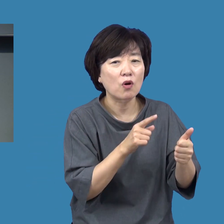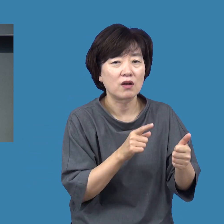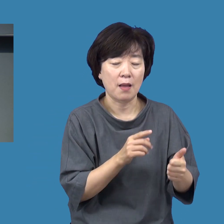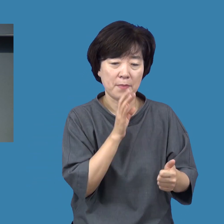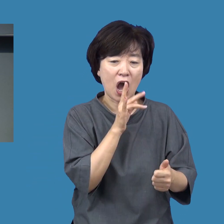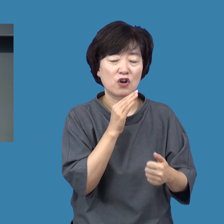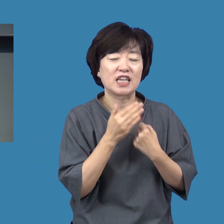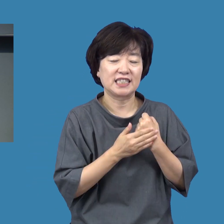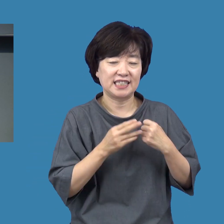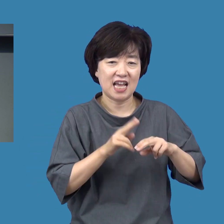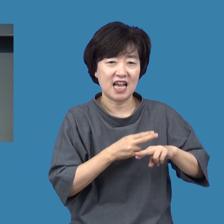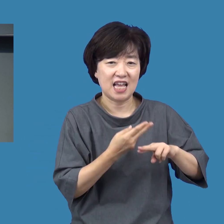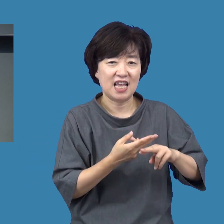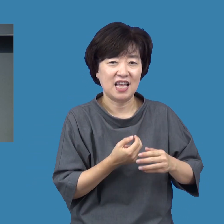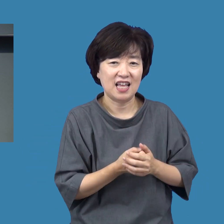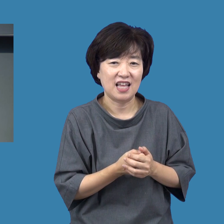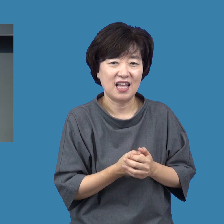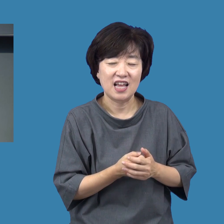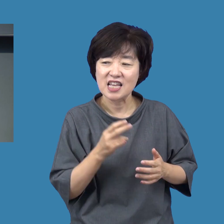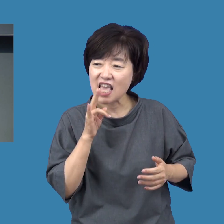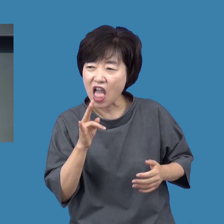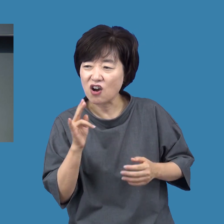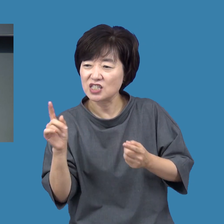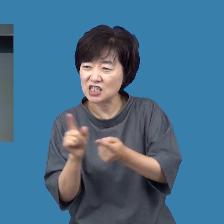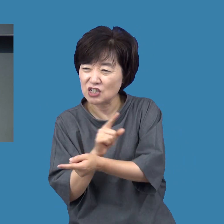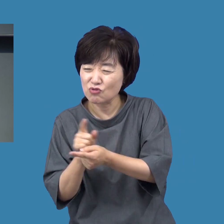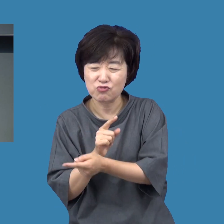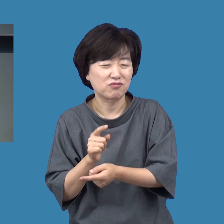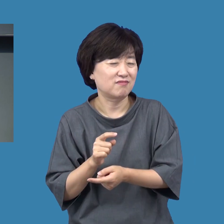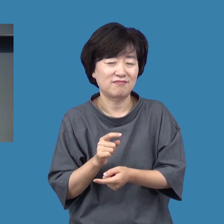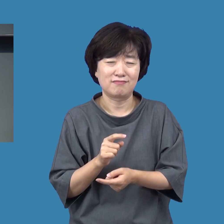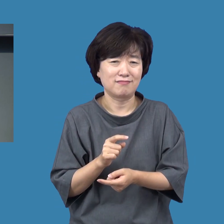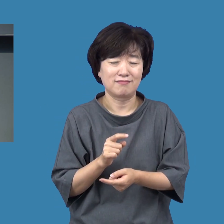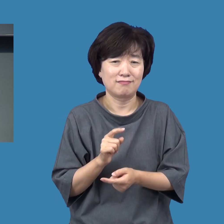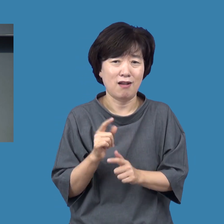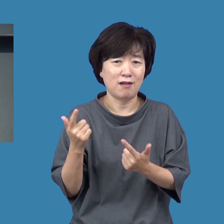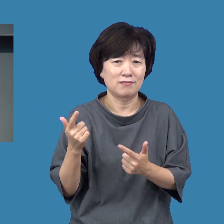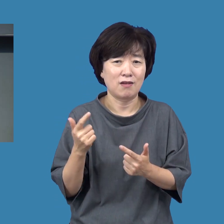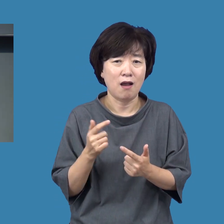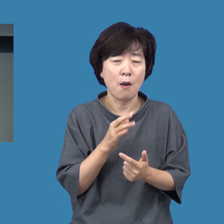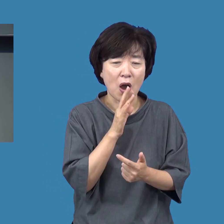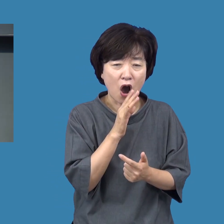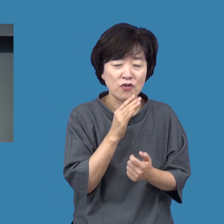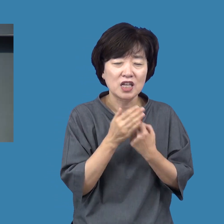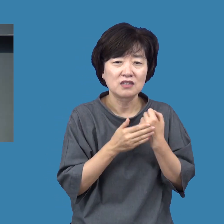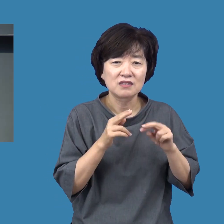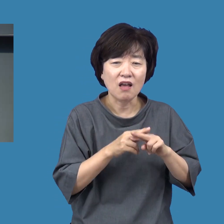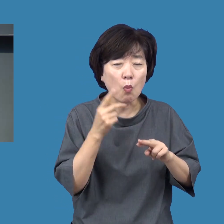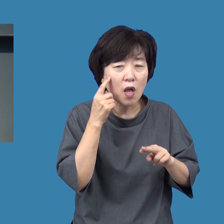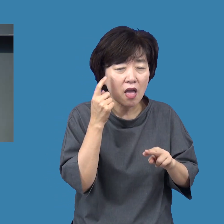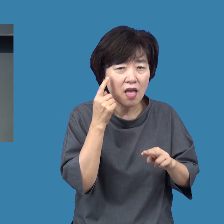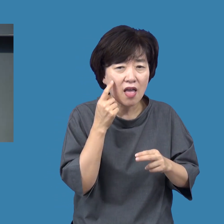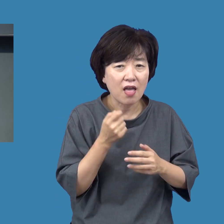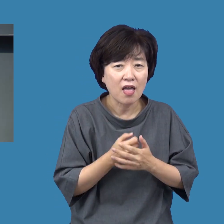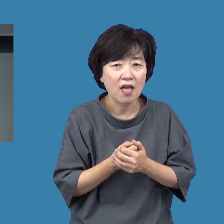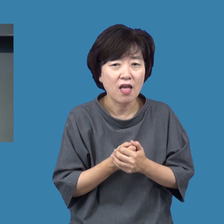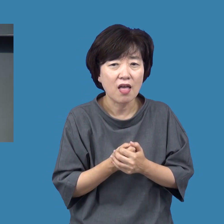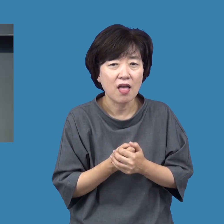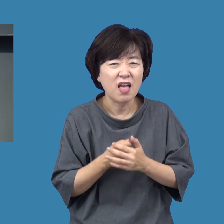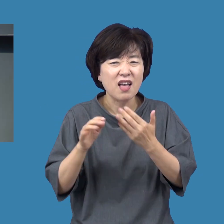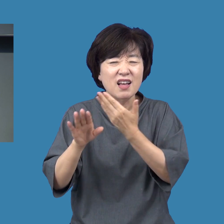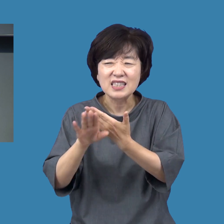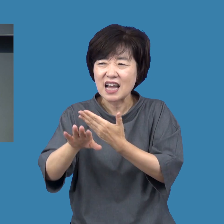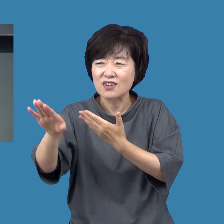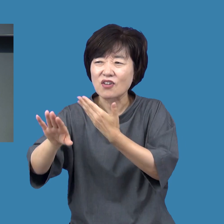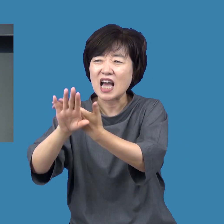그러셨어요. 뭐 예언의 은사, 치유의 은사다 이제 이런 게 나올 줄 알았는데 아니라고 방언의 은사라고. 그래서 아니 왜 그러세요? 다른 은사는 다 딴 사람